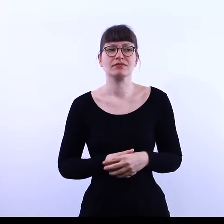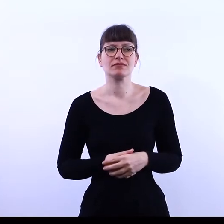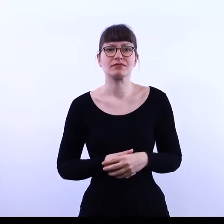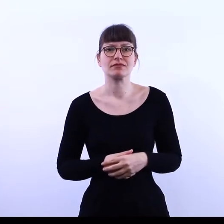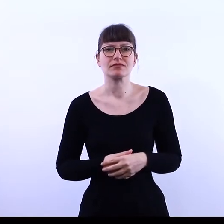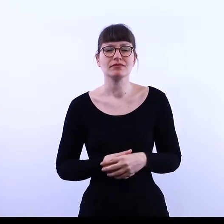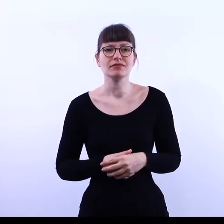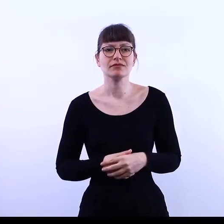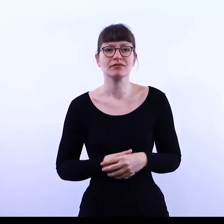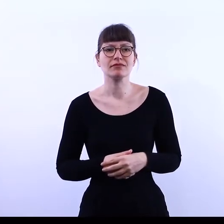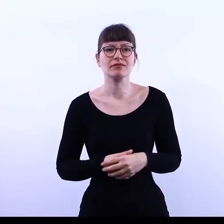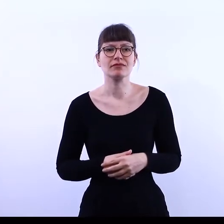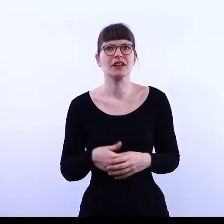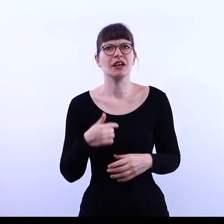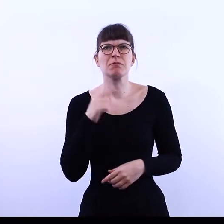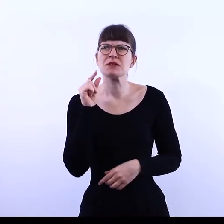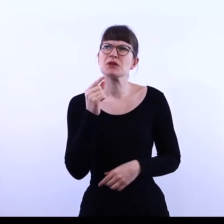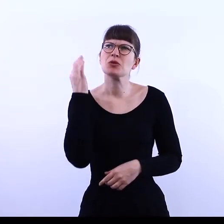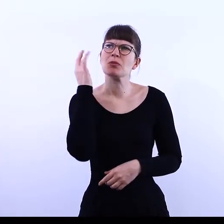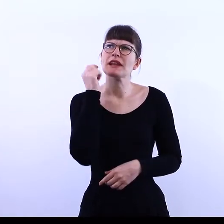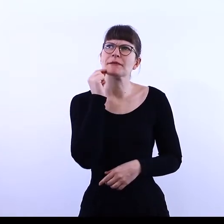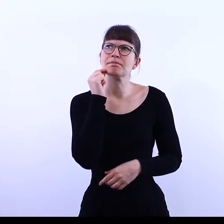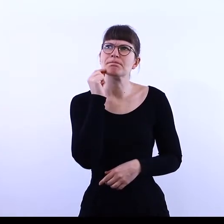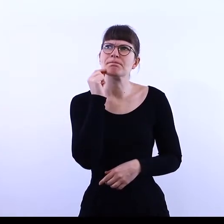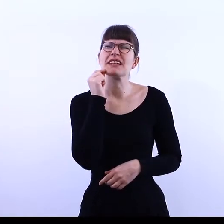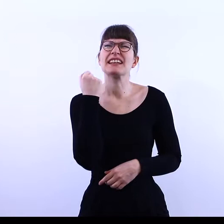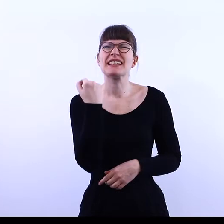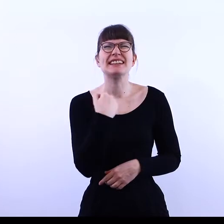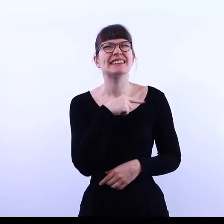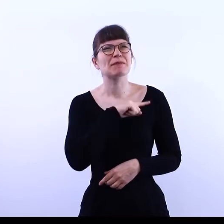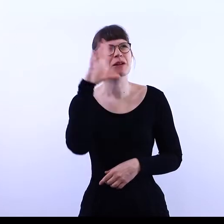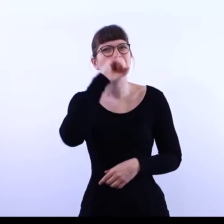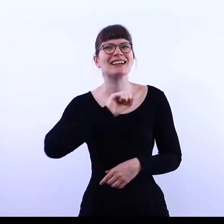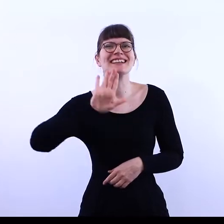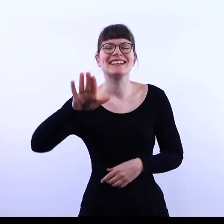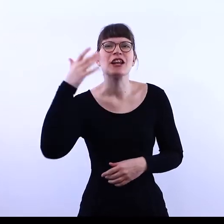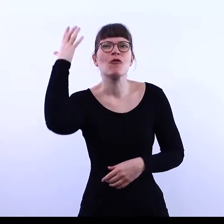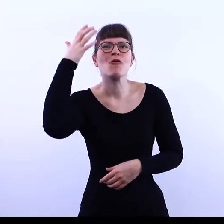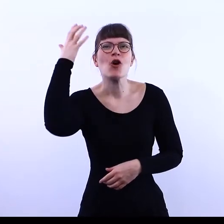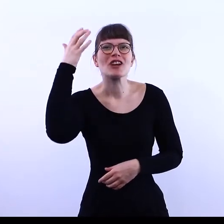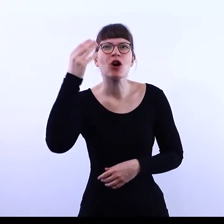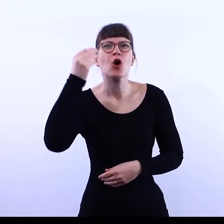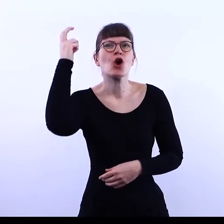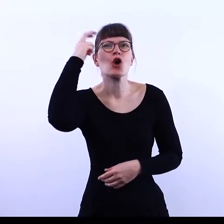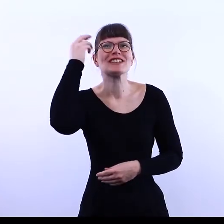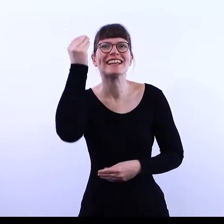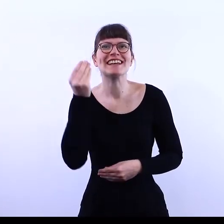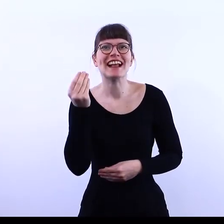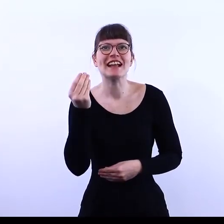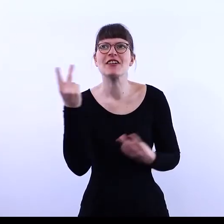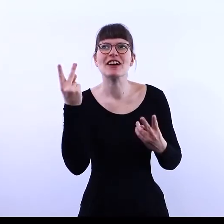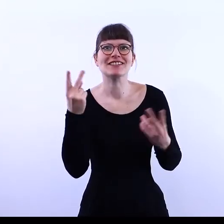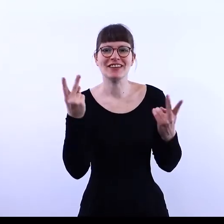Und ich habe ein paar Sekunden gebraucht und dann habe ich kapiert, dass das seine Vorstellung von künstlicher Intelligenz im Auto war. Dass da quasi so ein